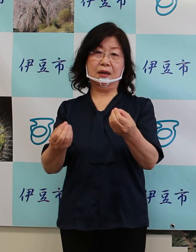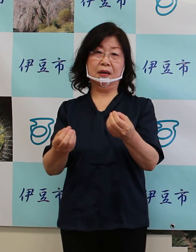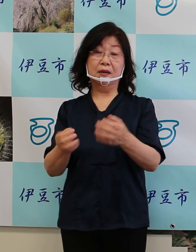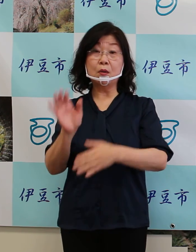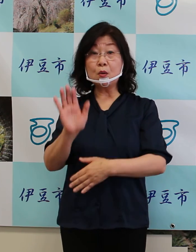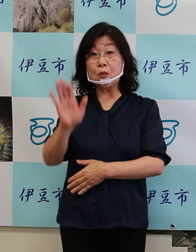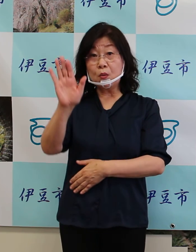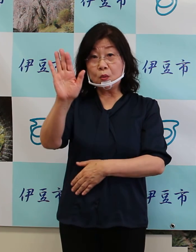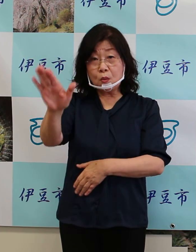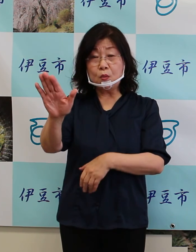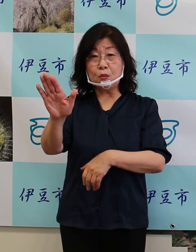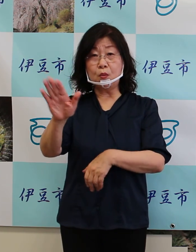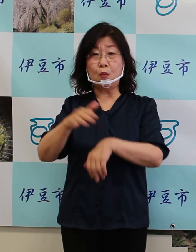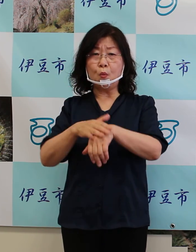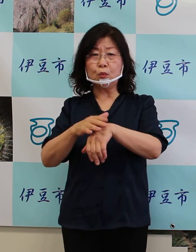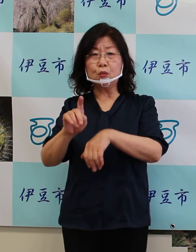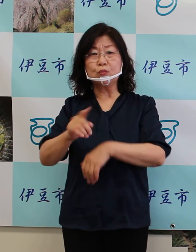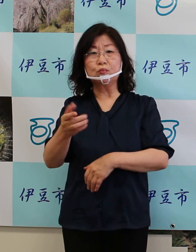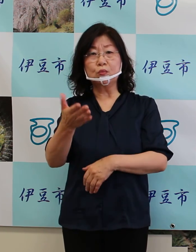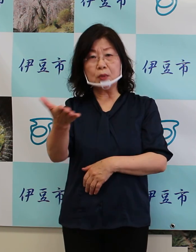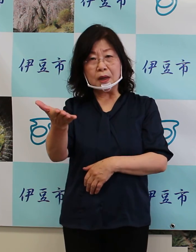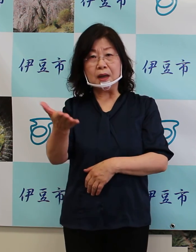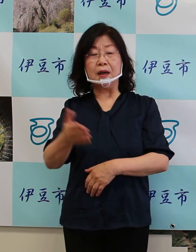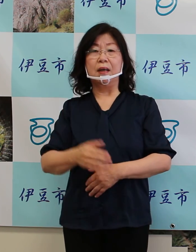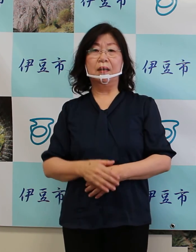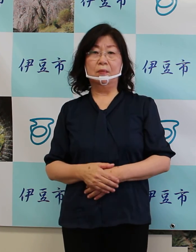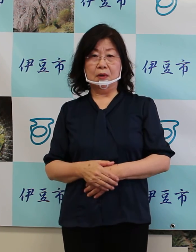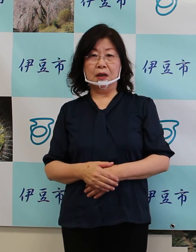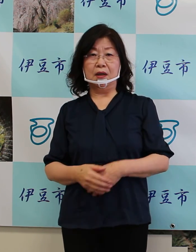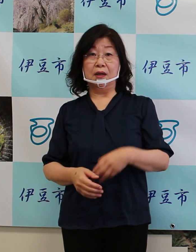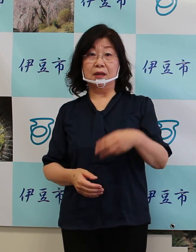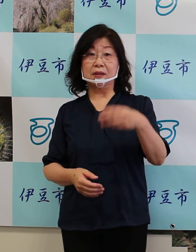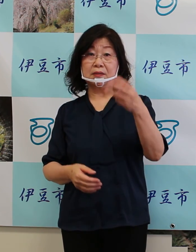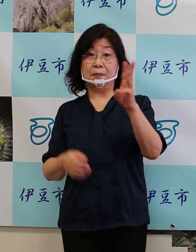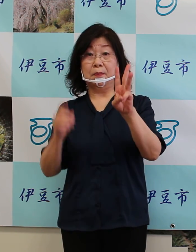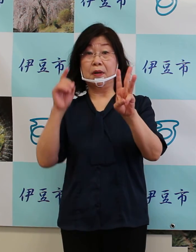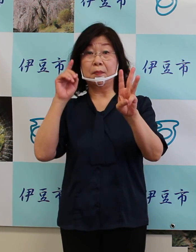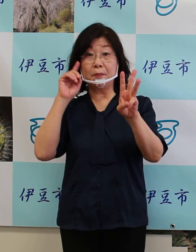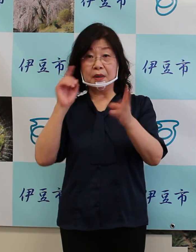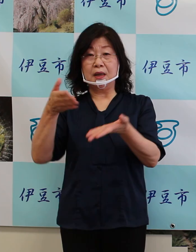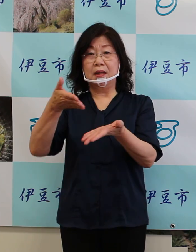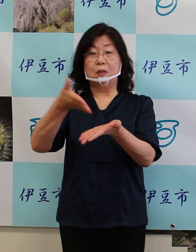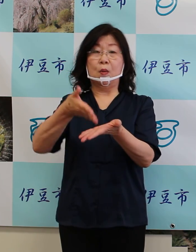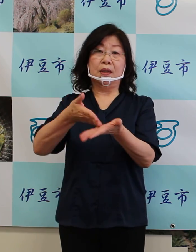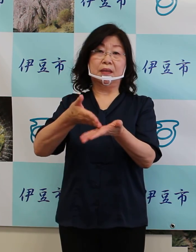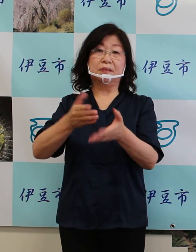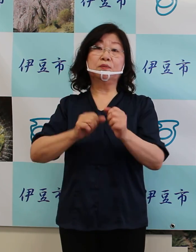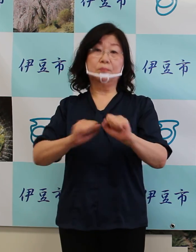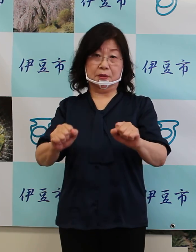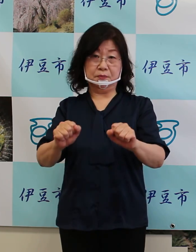これからどうするかは3番目の録画でご覧いただきたいと思います。